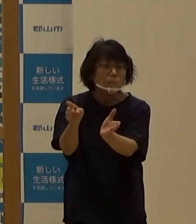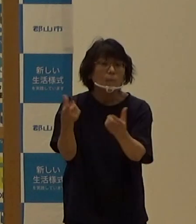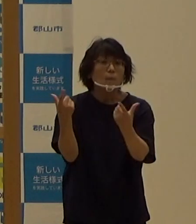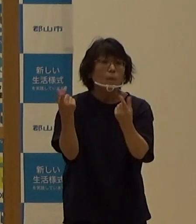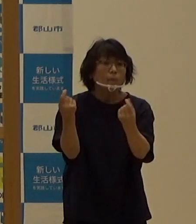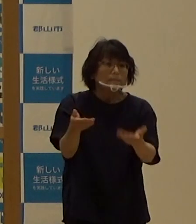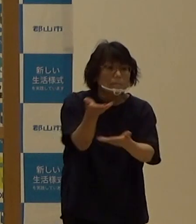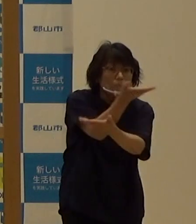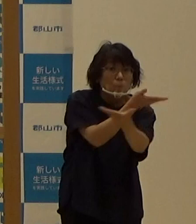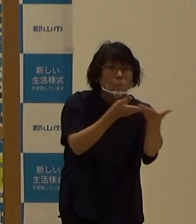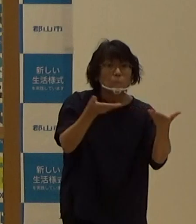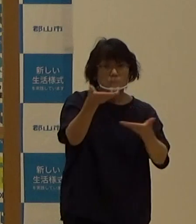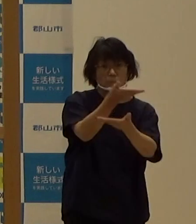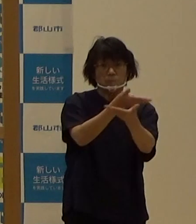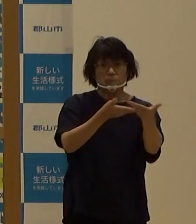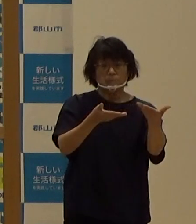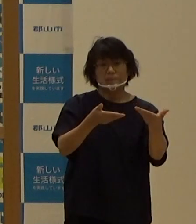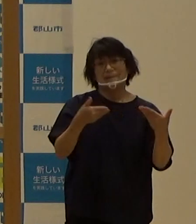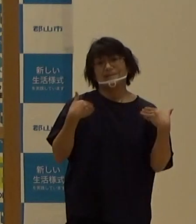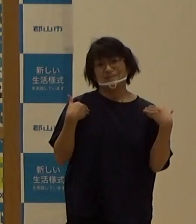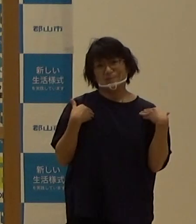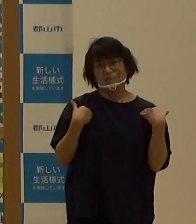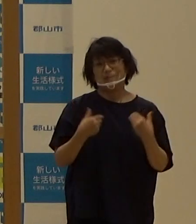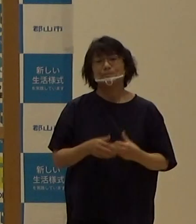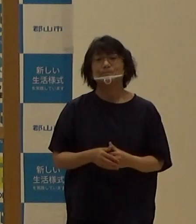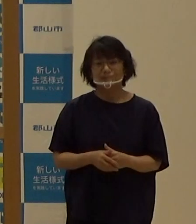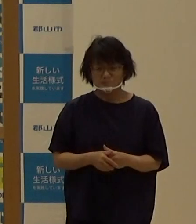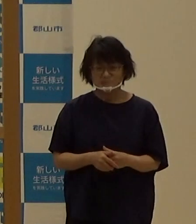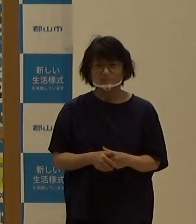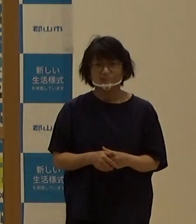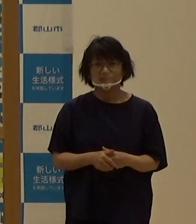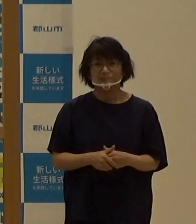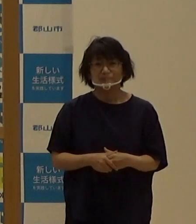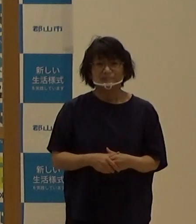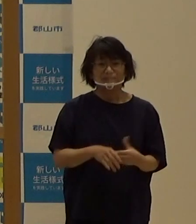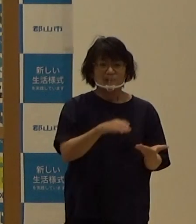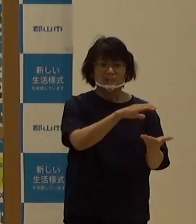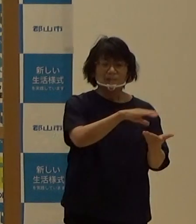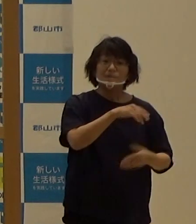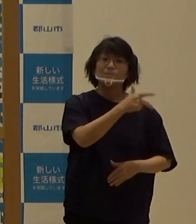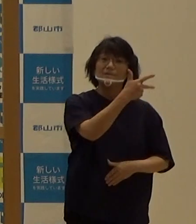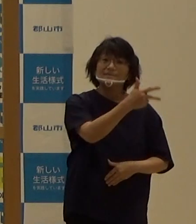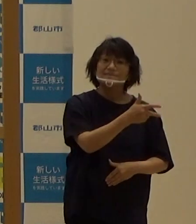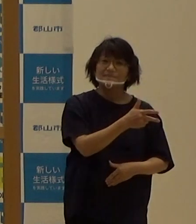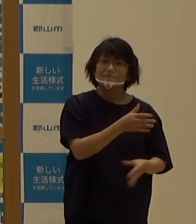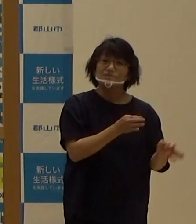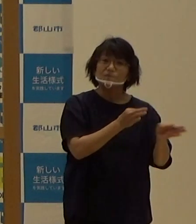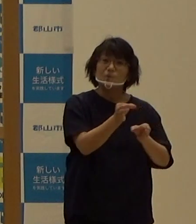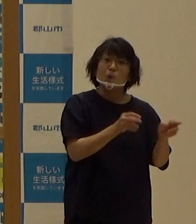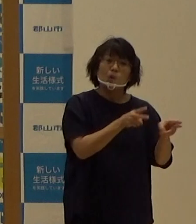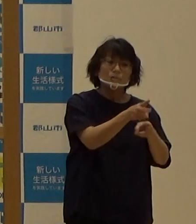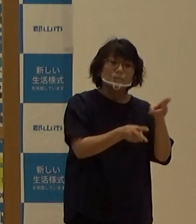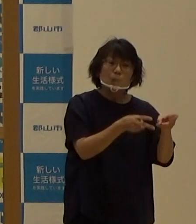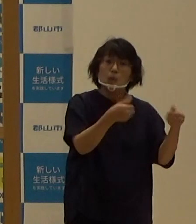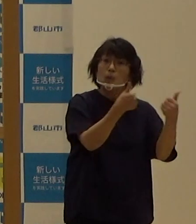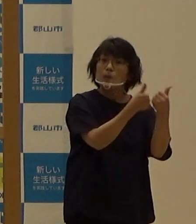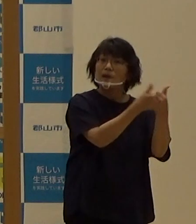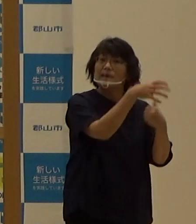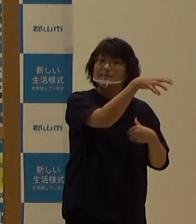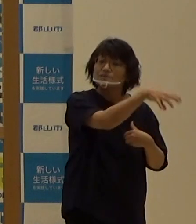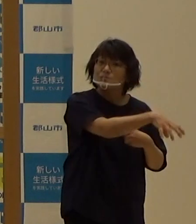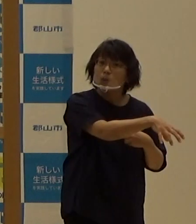流というのもですね、の郡山市の商工会議所、あるいは、それぞれの今申し上